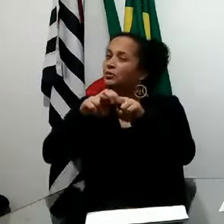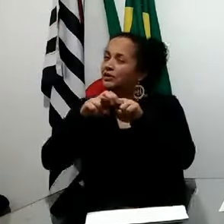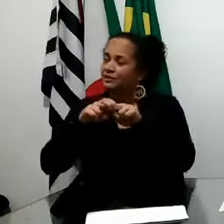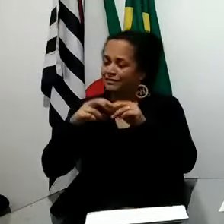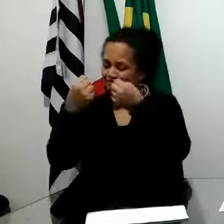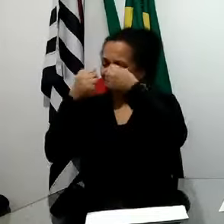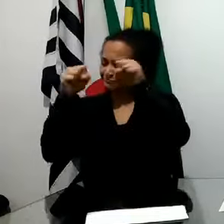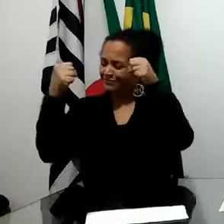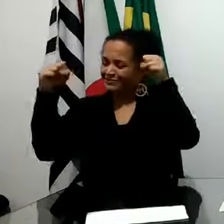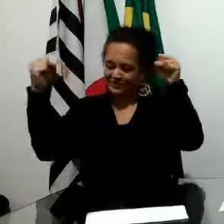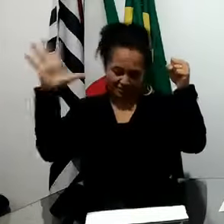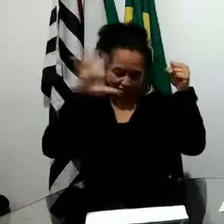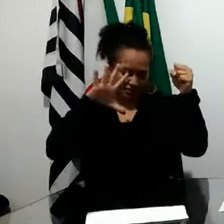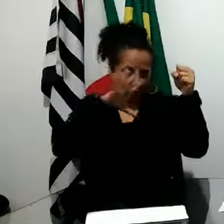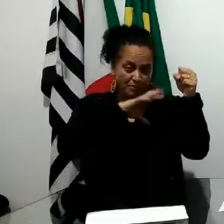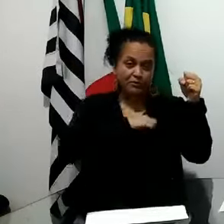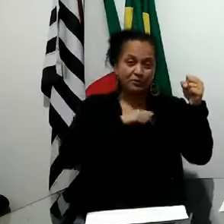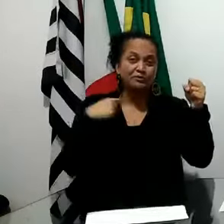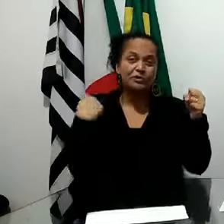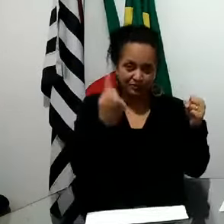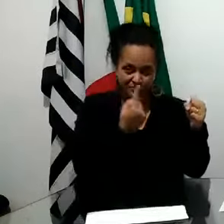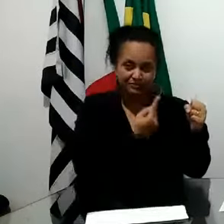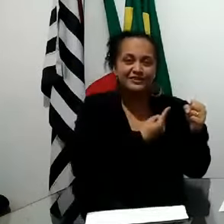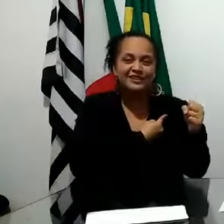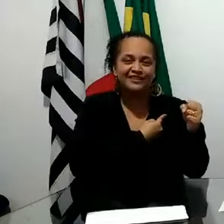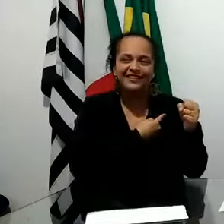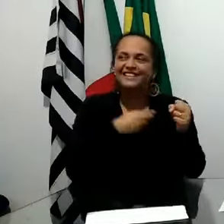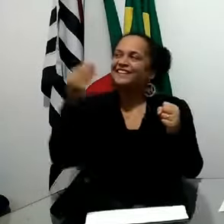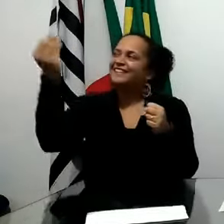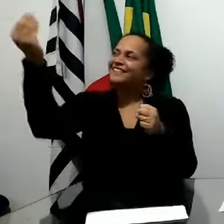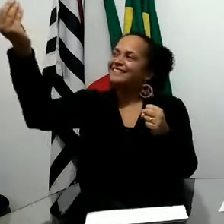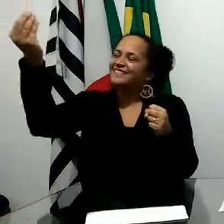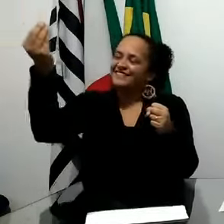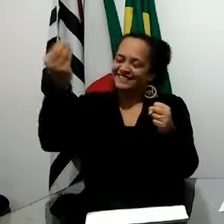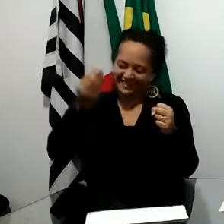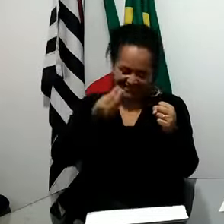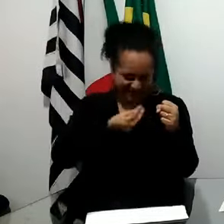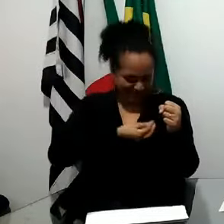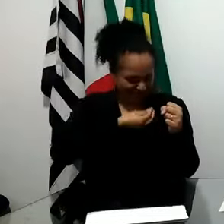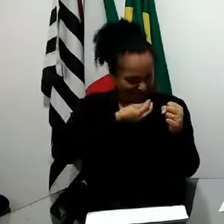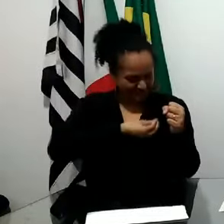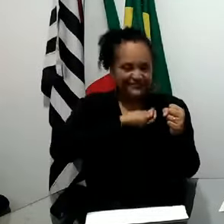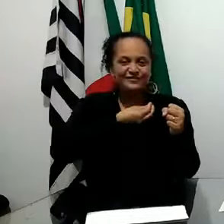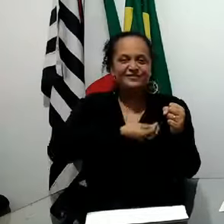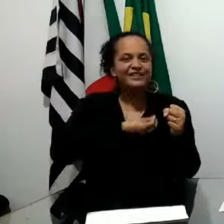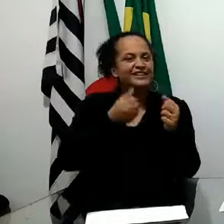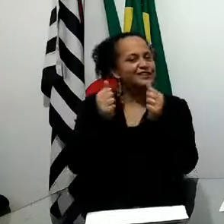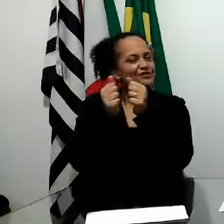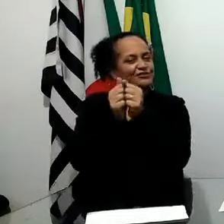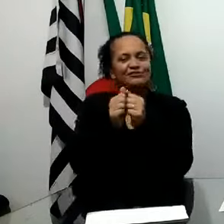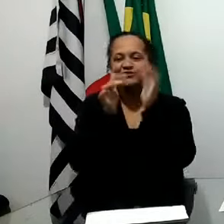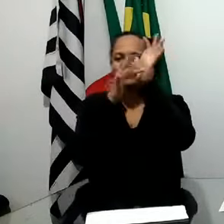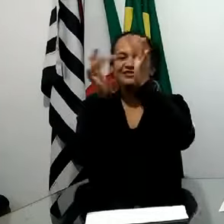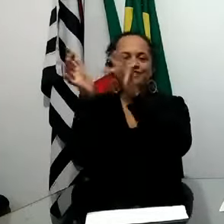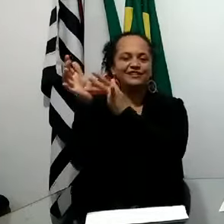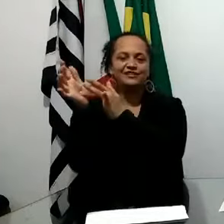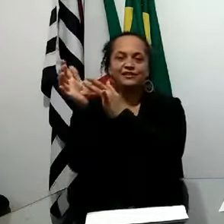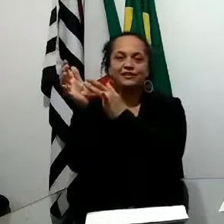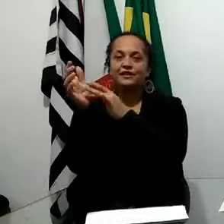com que nos amou, nos deu vida juntamente com Cristo. E